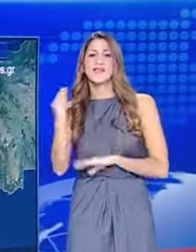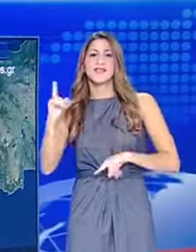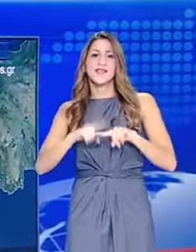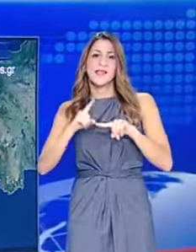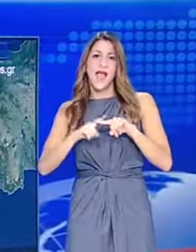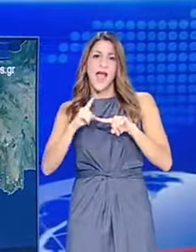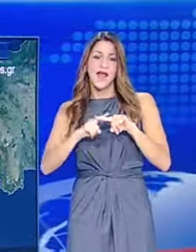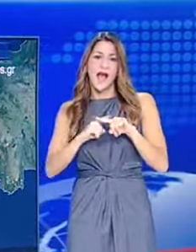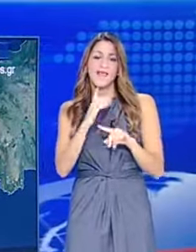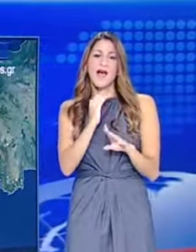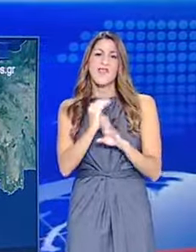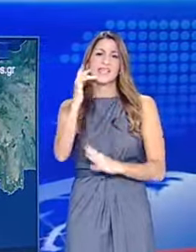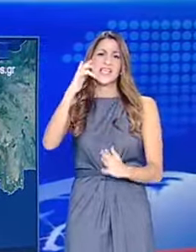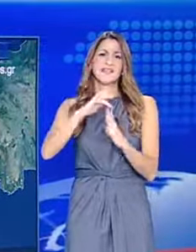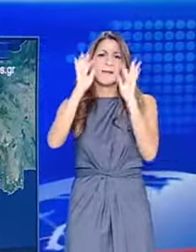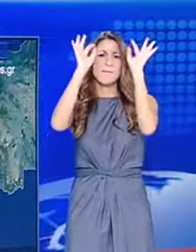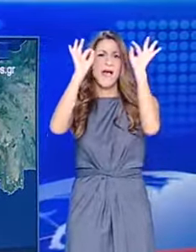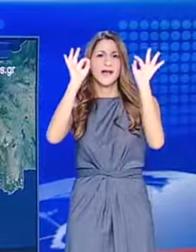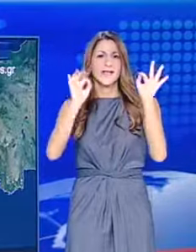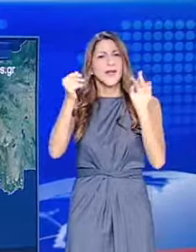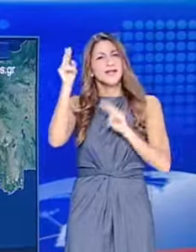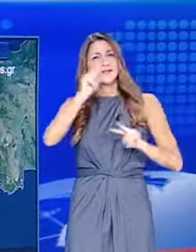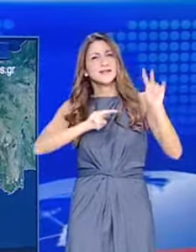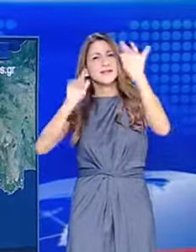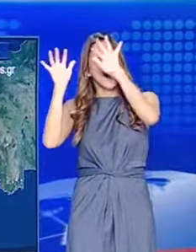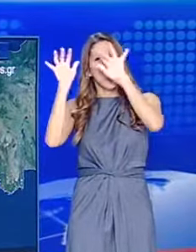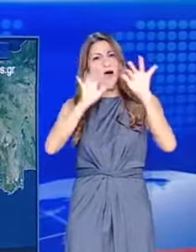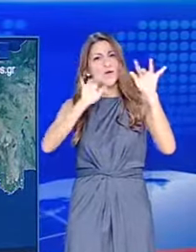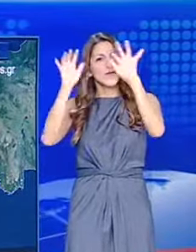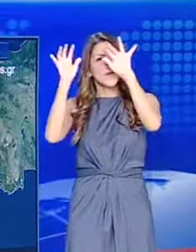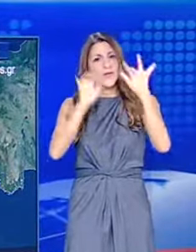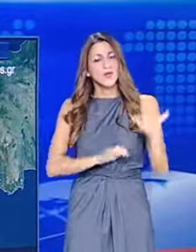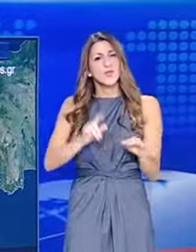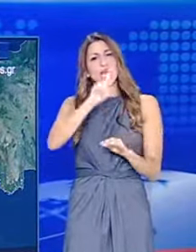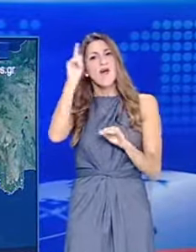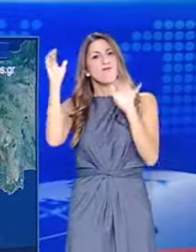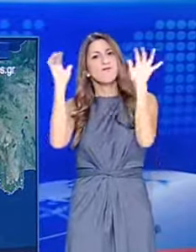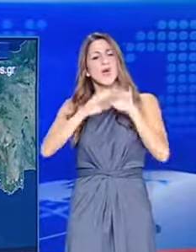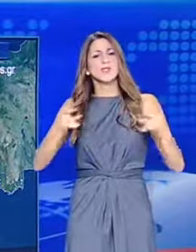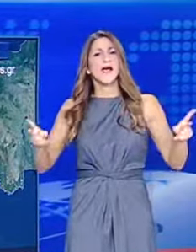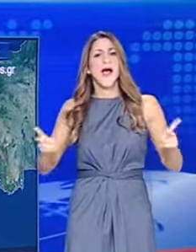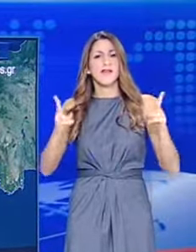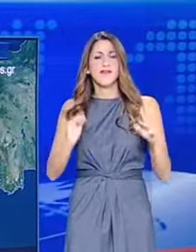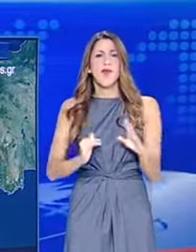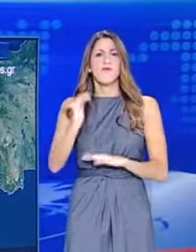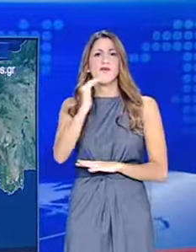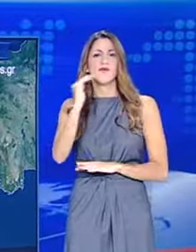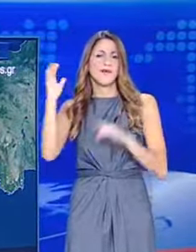στη δυτική και κεντρική μακεδονία προβλέπονται νεφώσεις παροδικά αυξημένες με τοπικές βροχές και στα βορειοδυτικά καταιγίδες πιθανόν ισχυρές